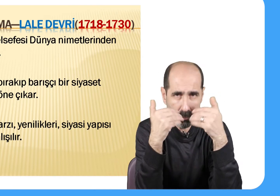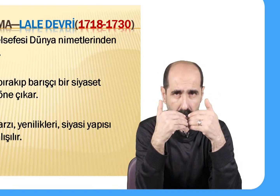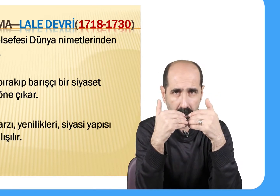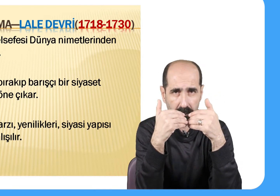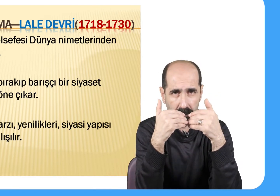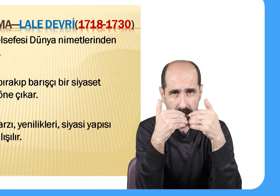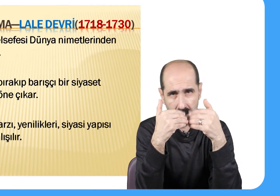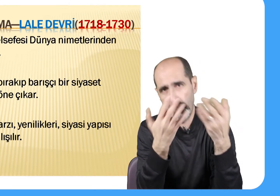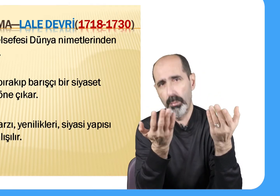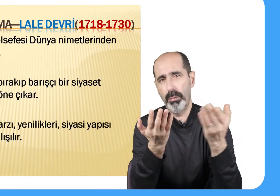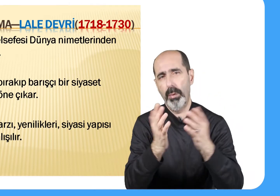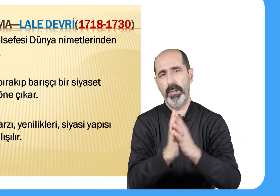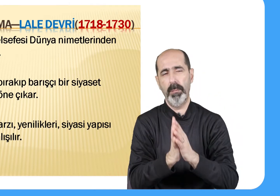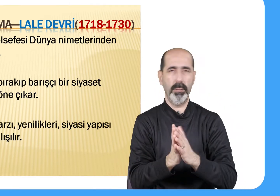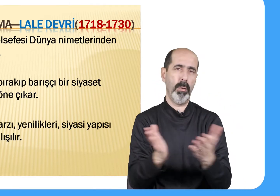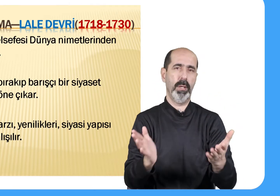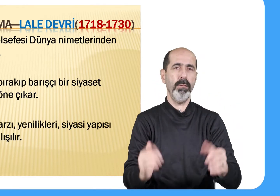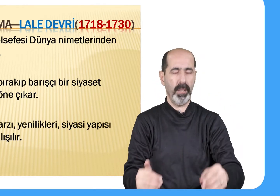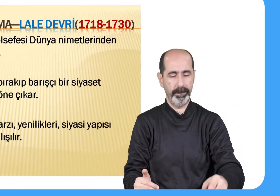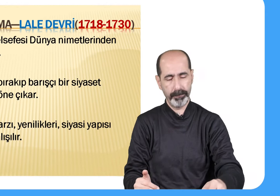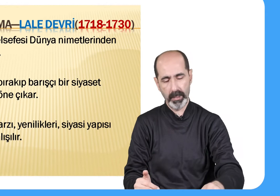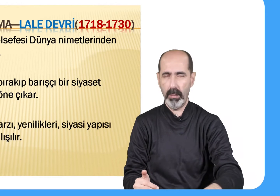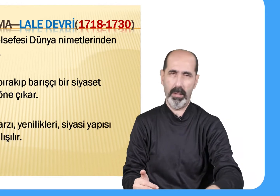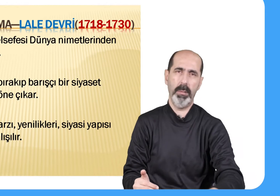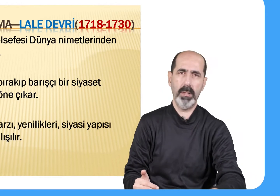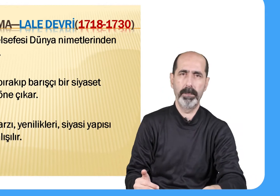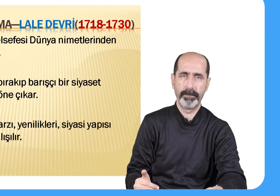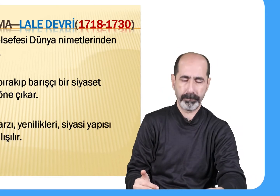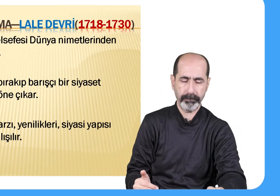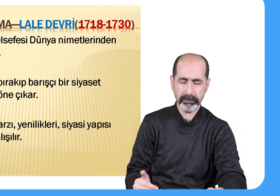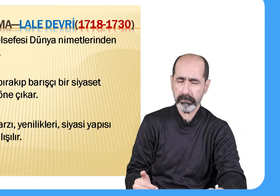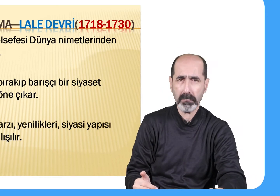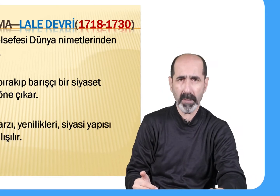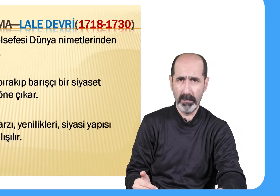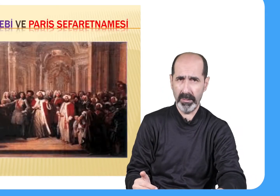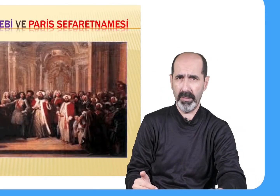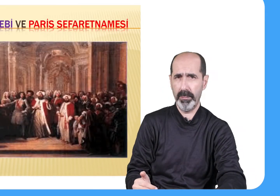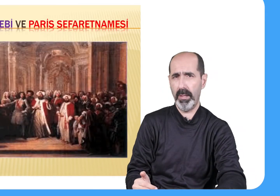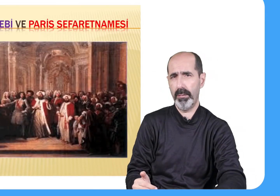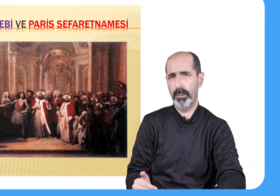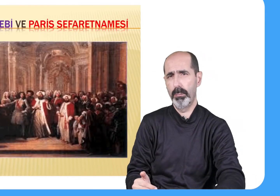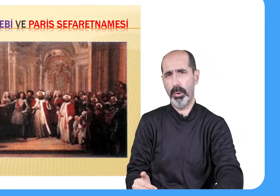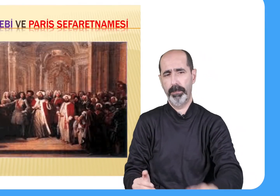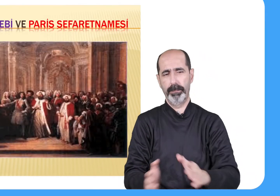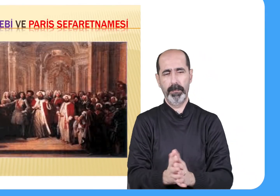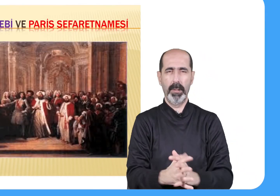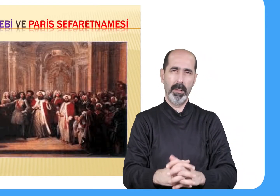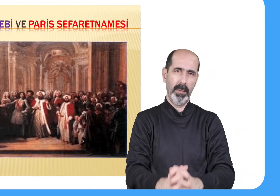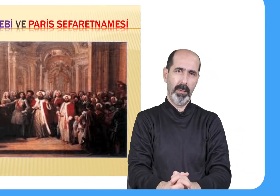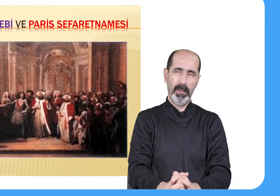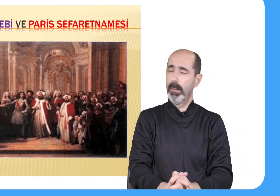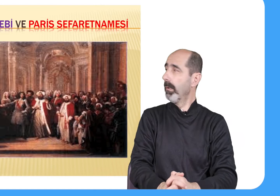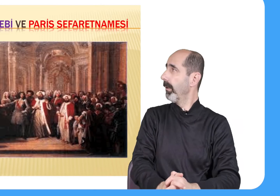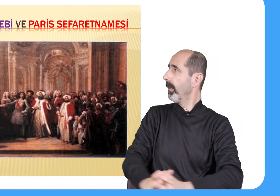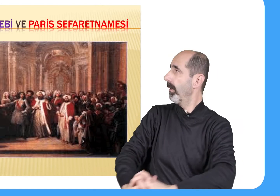nasıl öğrenirsiniz tabi bunun yöntemleri yollarıma Hadi bakalım batı nasıl bir hayat boyu